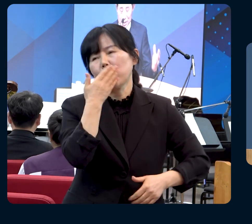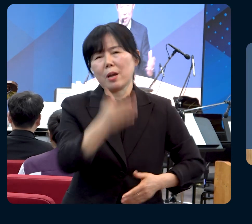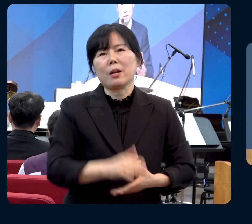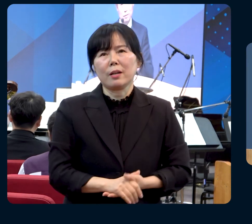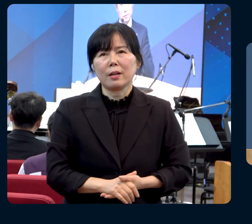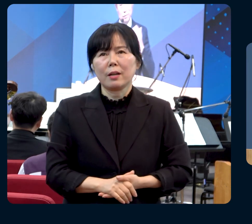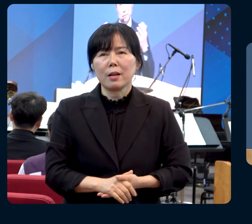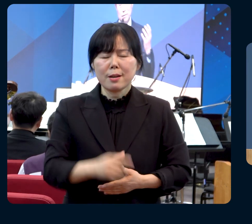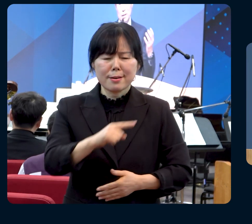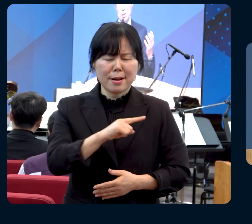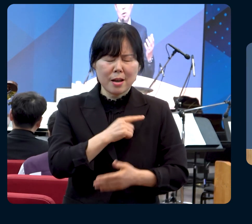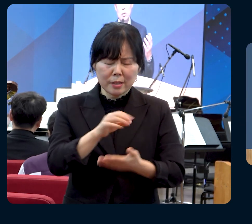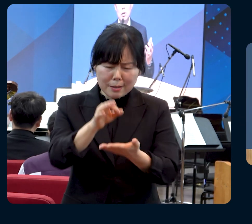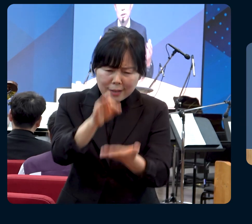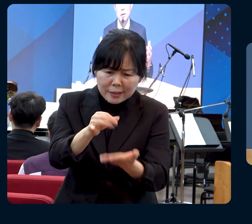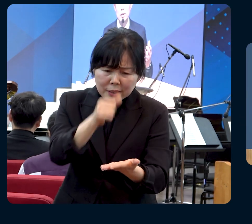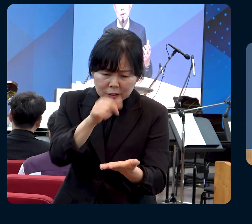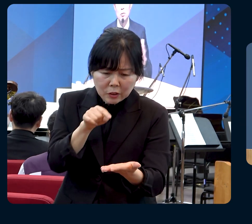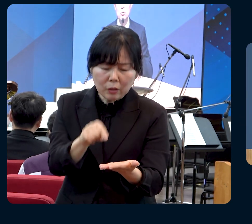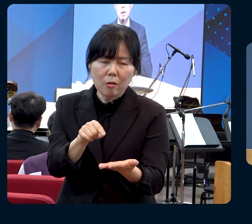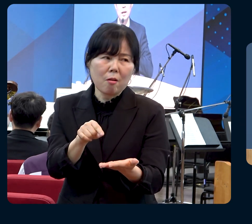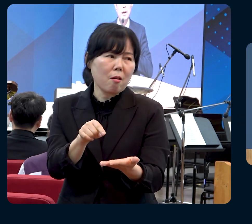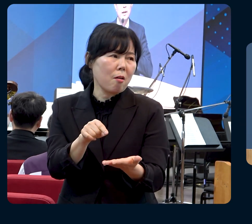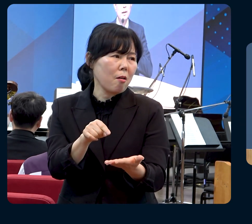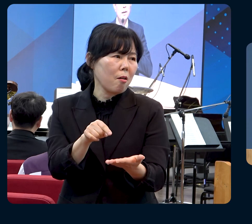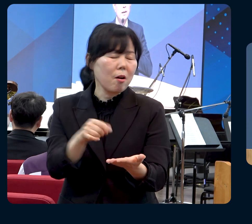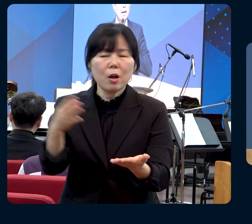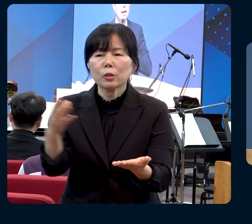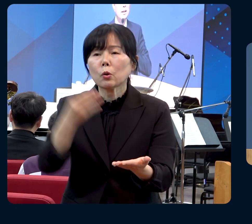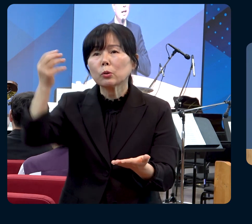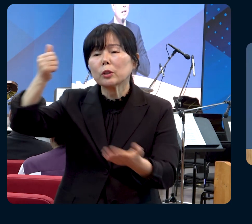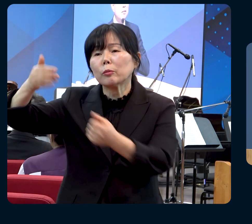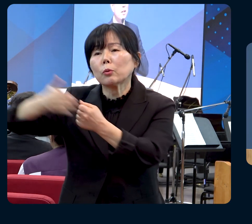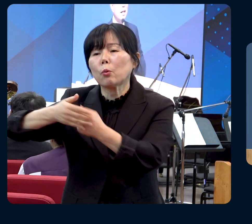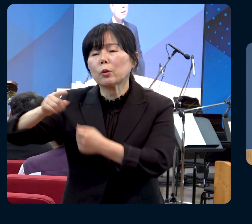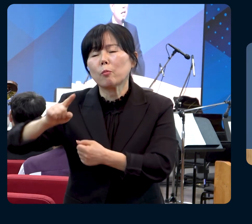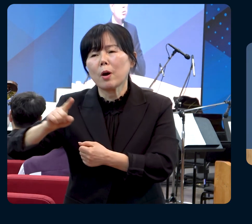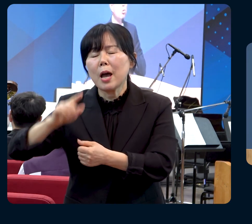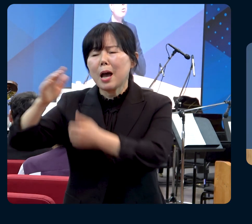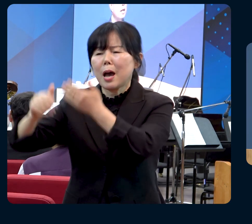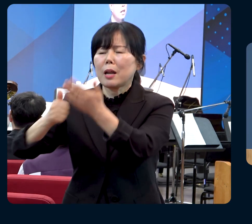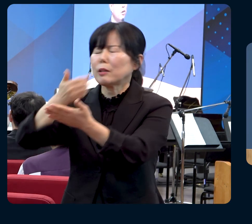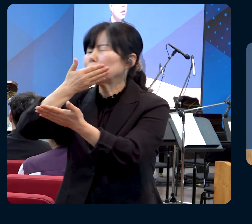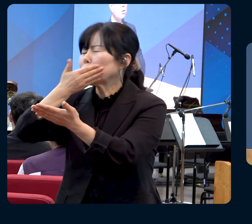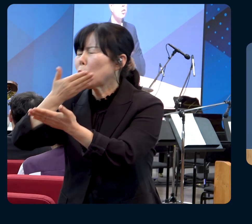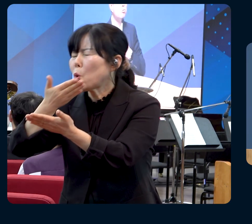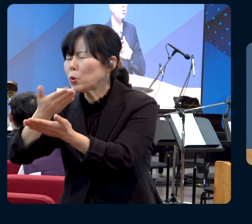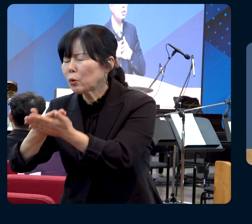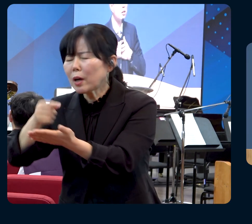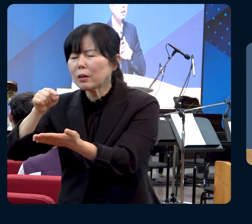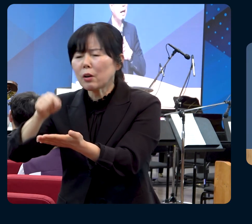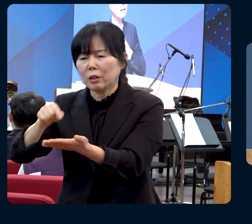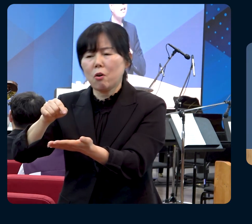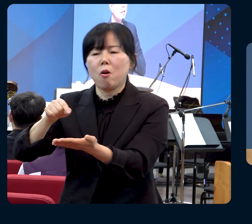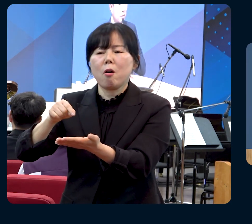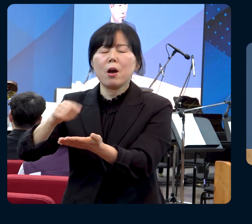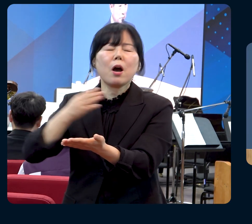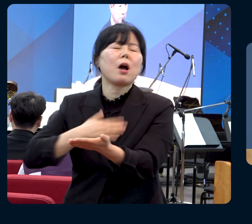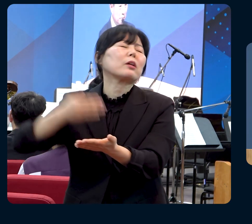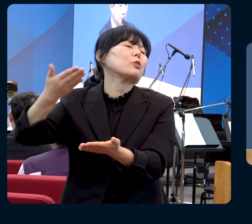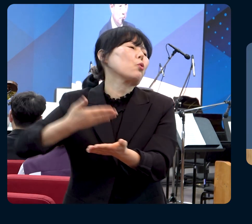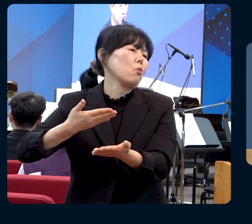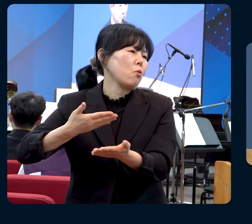가장 가치 있는 것, 성령은 우리에게 하나님이 가장 소중하게 여기는 것이 무엇인지를 알게